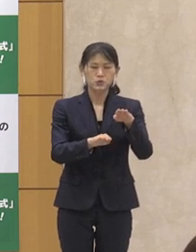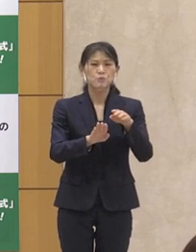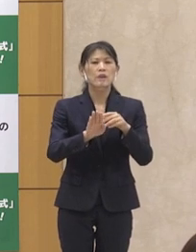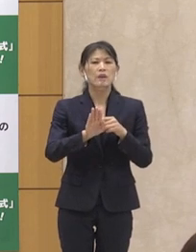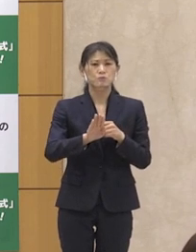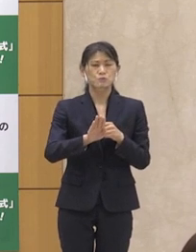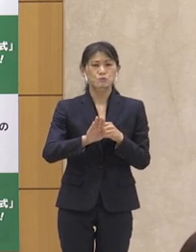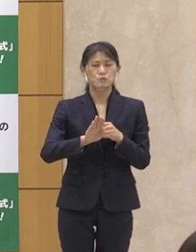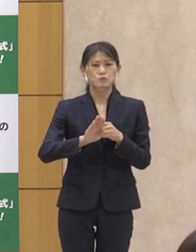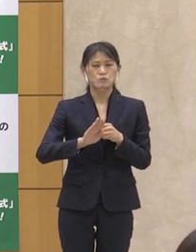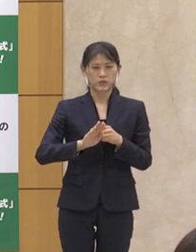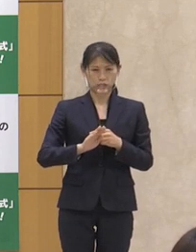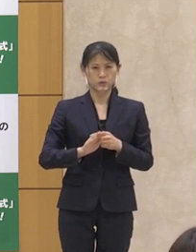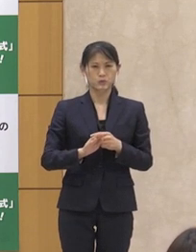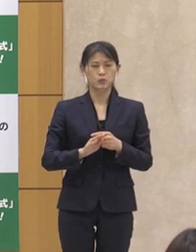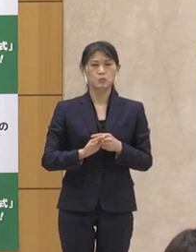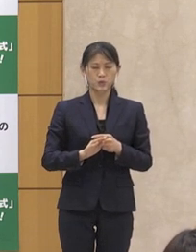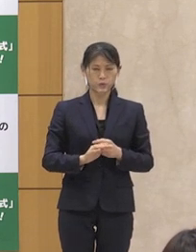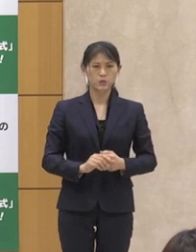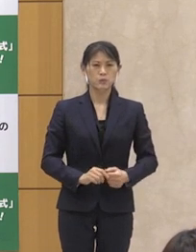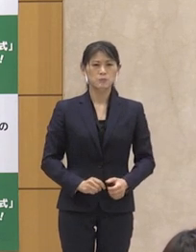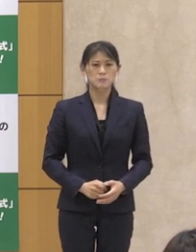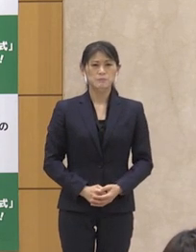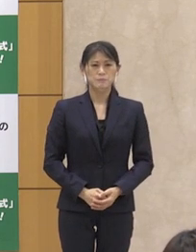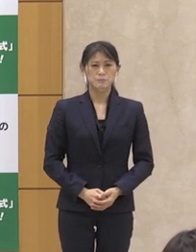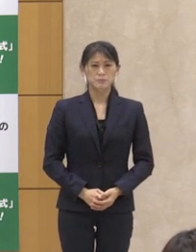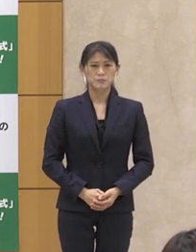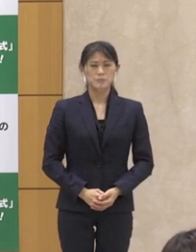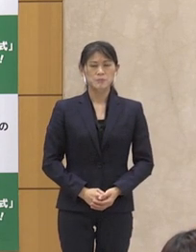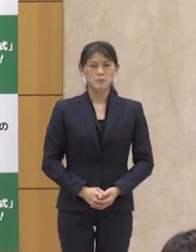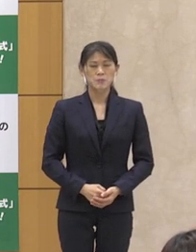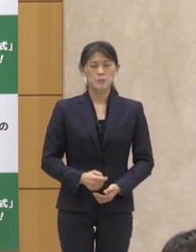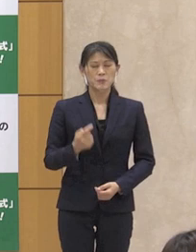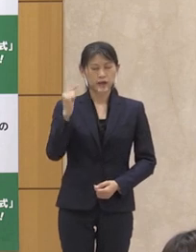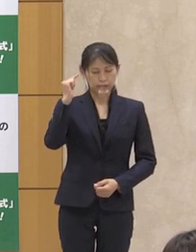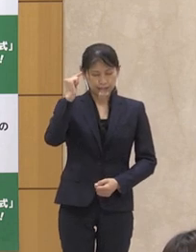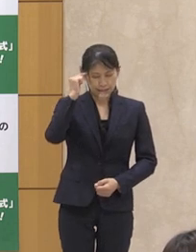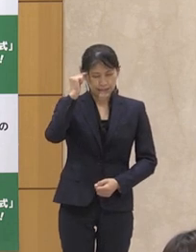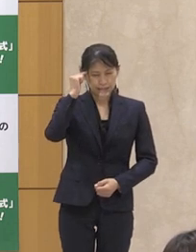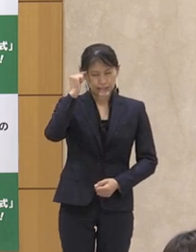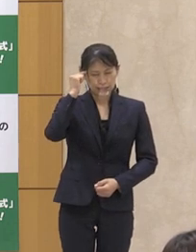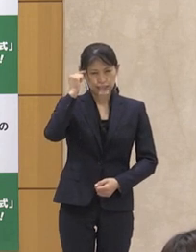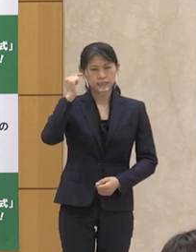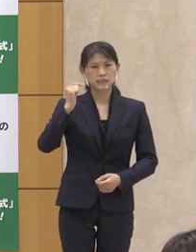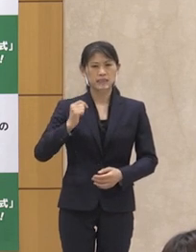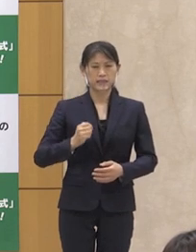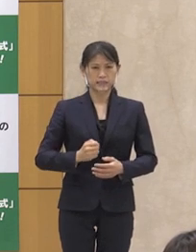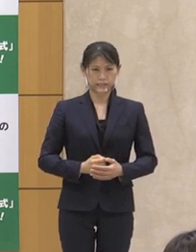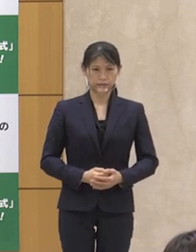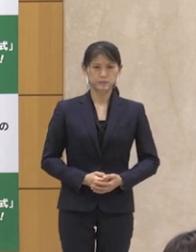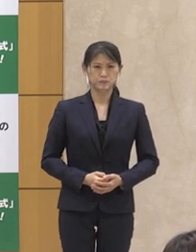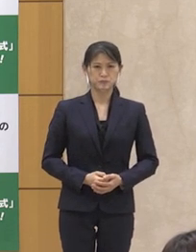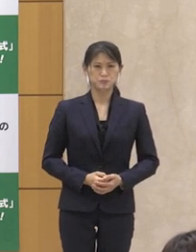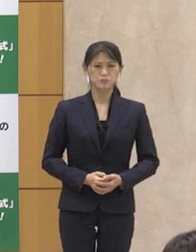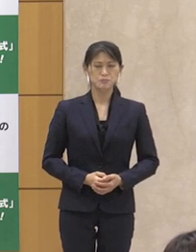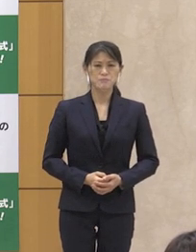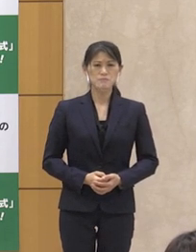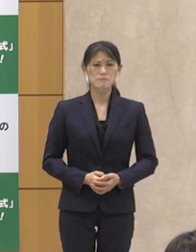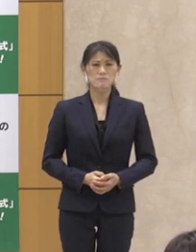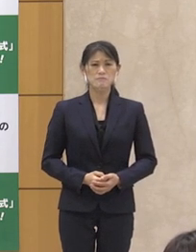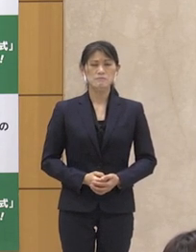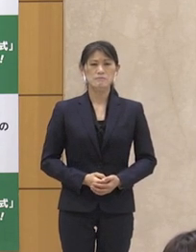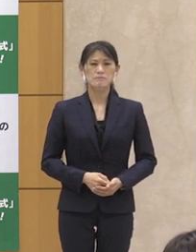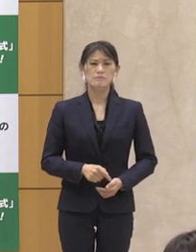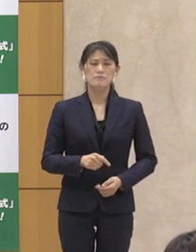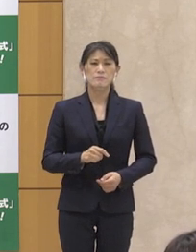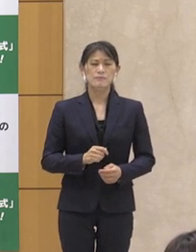ということをですね、ぜひ、まあ、認識していただいて、そうしたものが